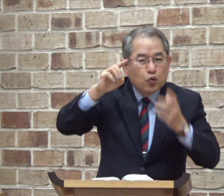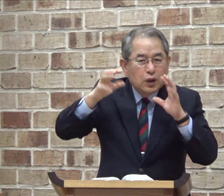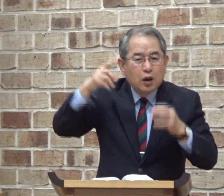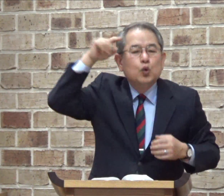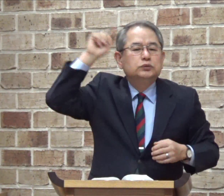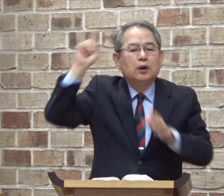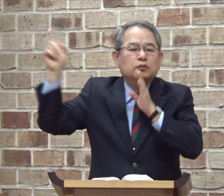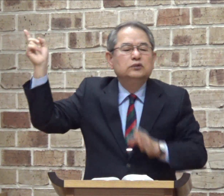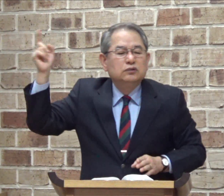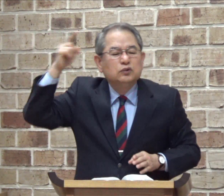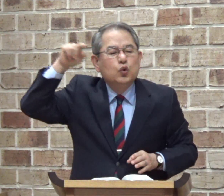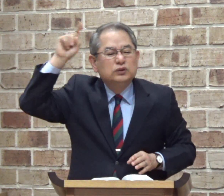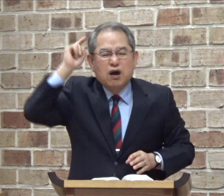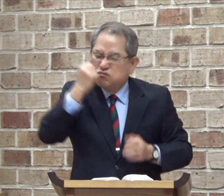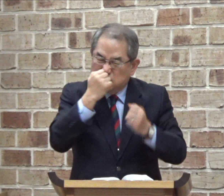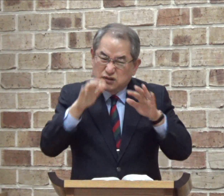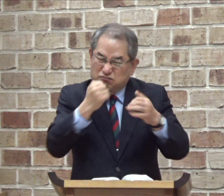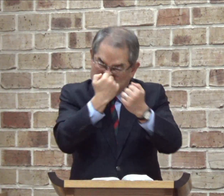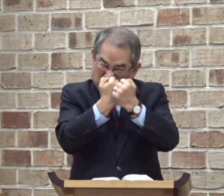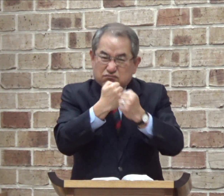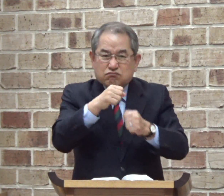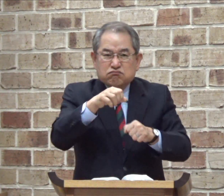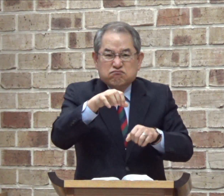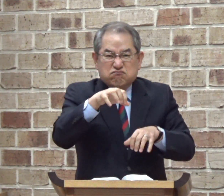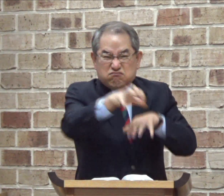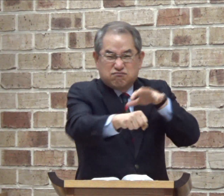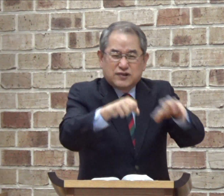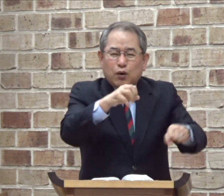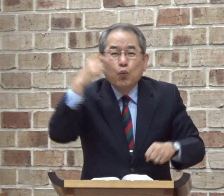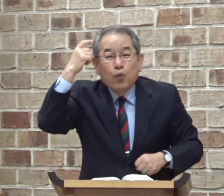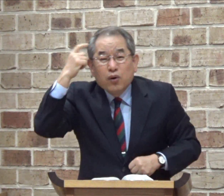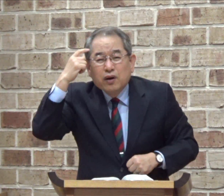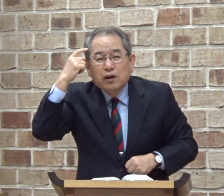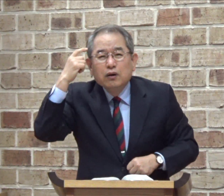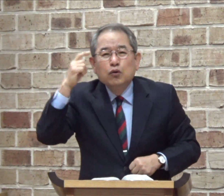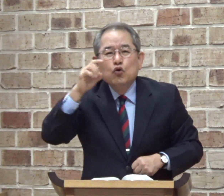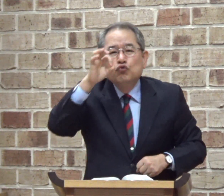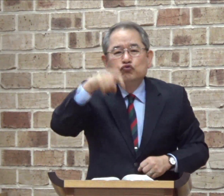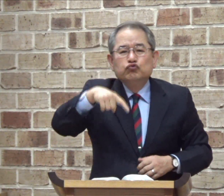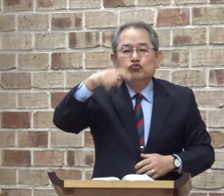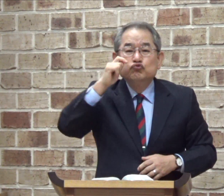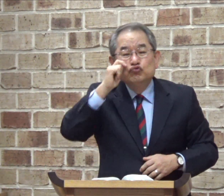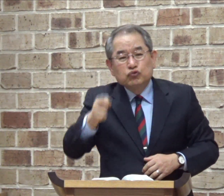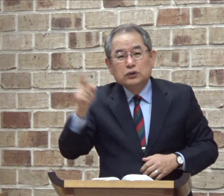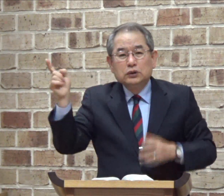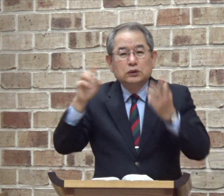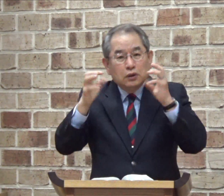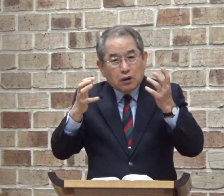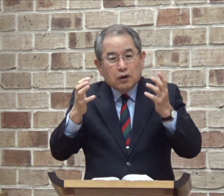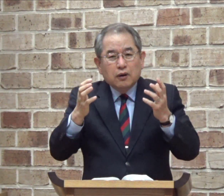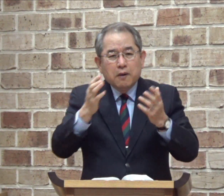마지막 날에 큰 전쟁이 있을 것이다 라는 예언의 말씀처럼 지금 이것이 잘못되면 큰 세계 대전으로 이어집니다.